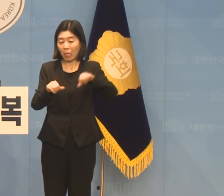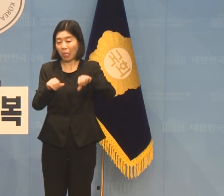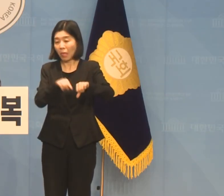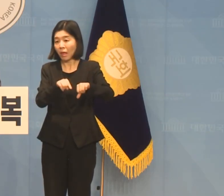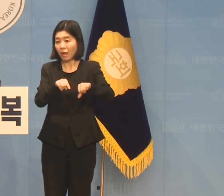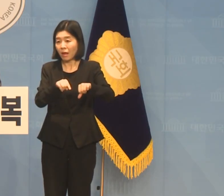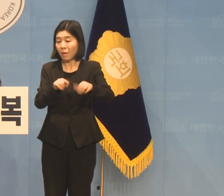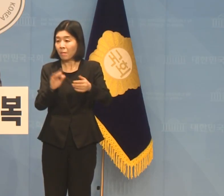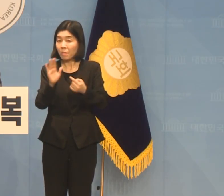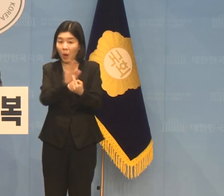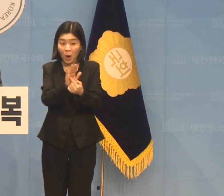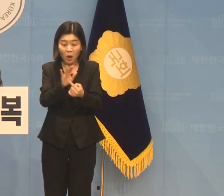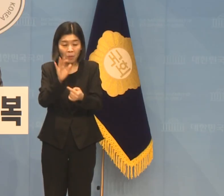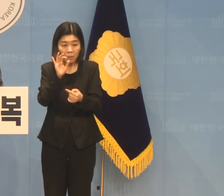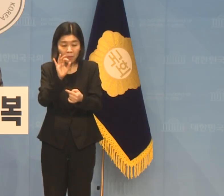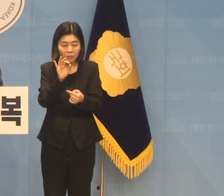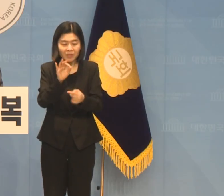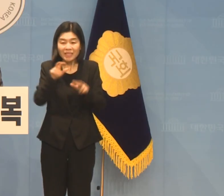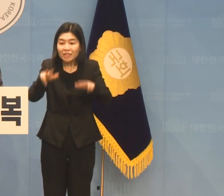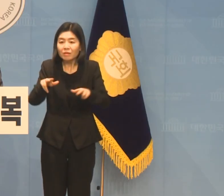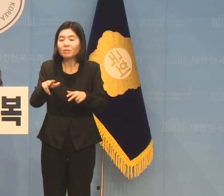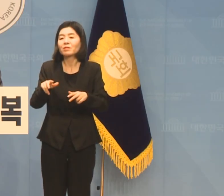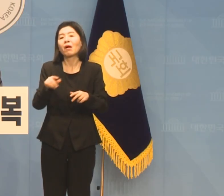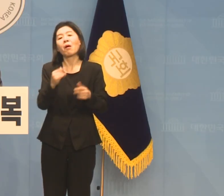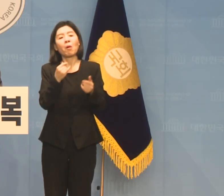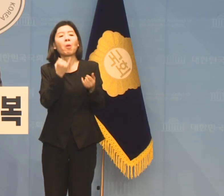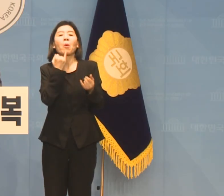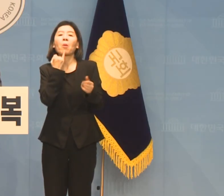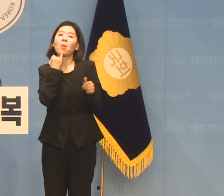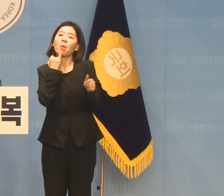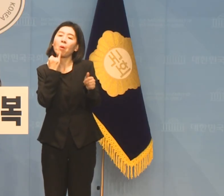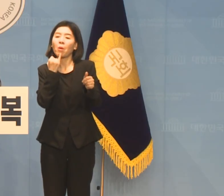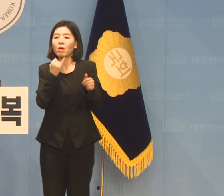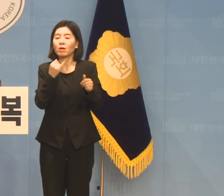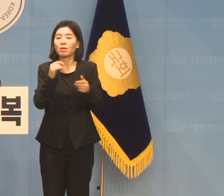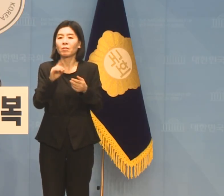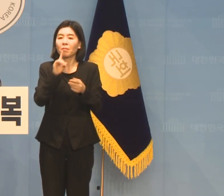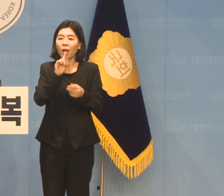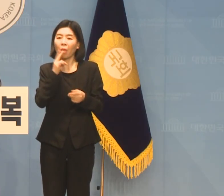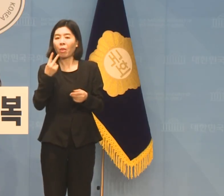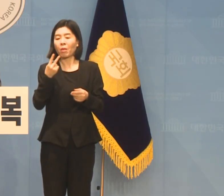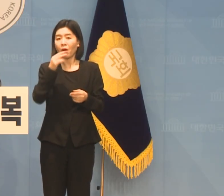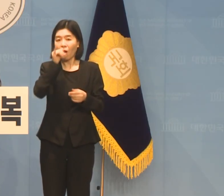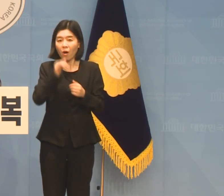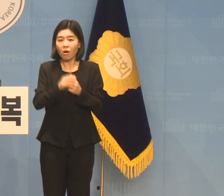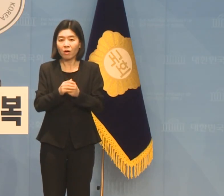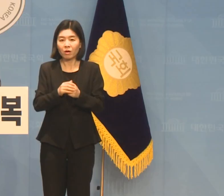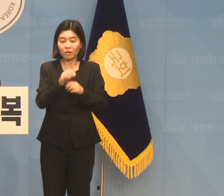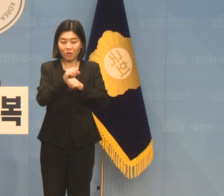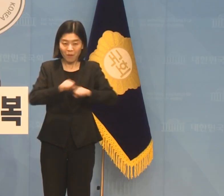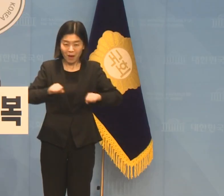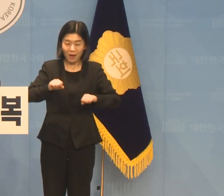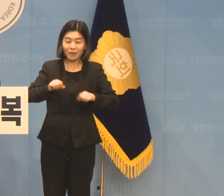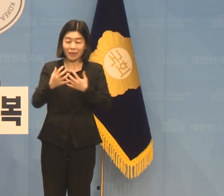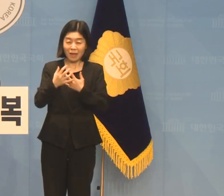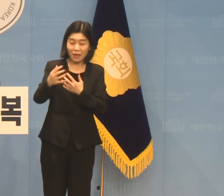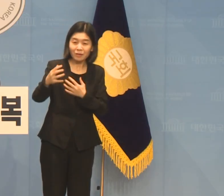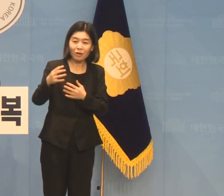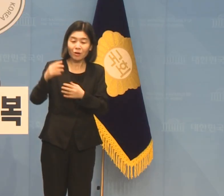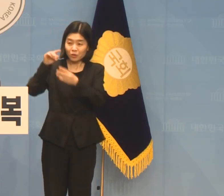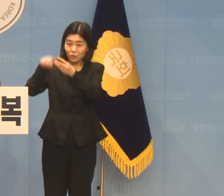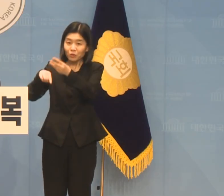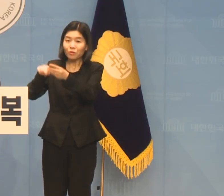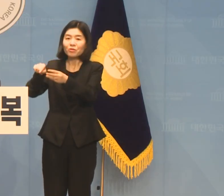보니 괜찮은 사람이라고 부드러운 사람인 척하는 후보도 있고 광장에서 그리고 윤심에 기대어 있다가